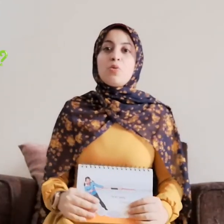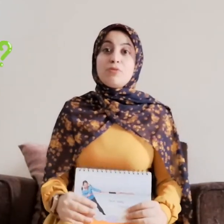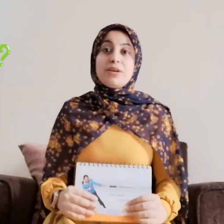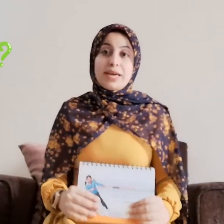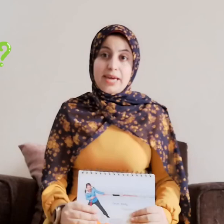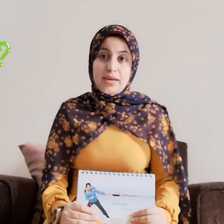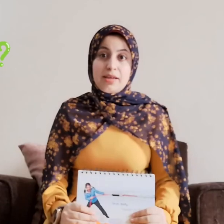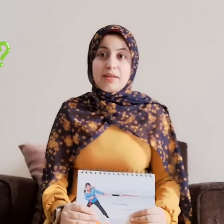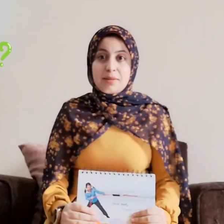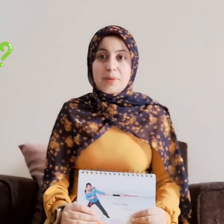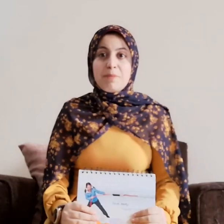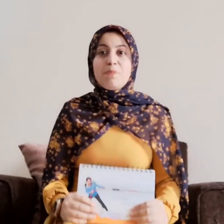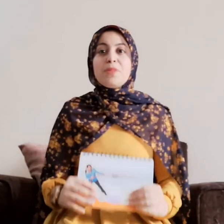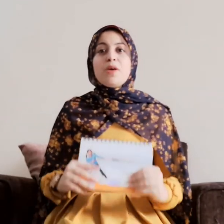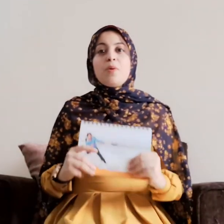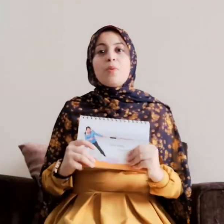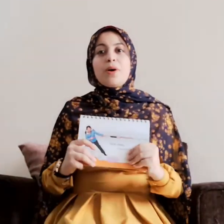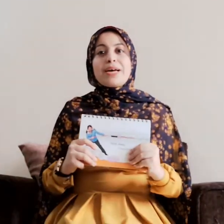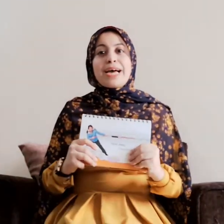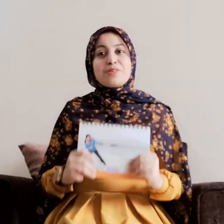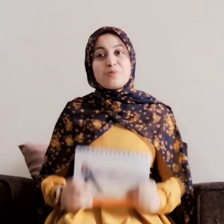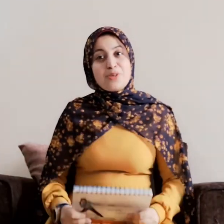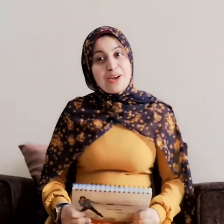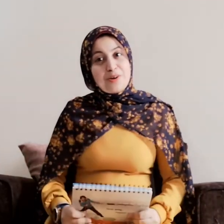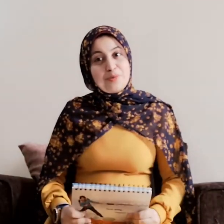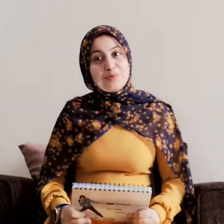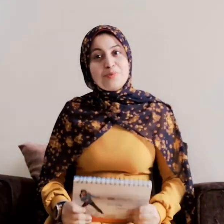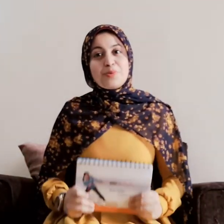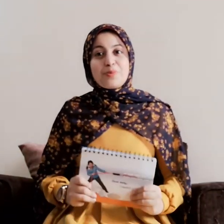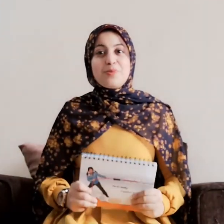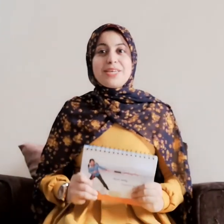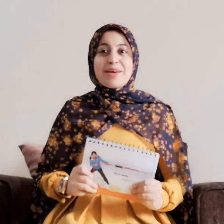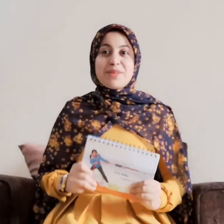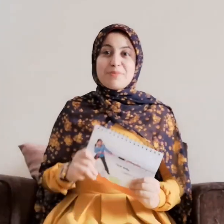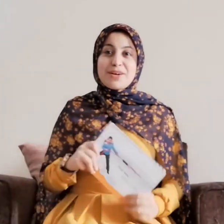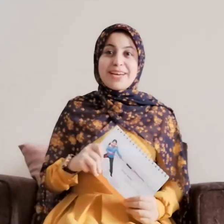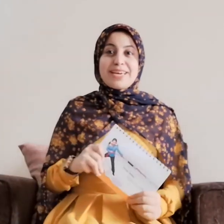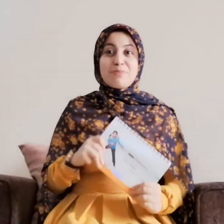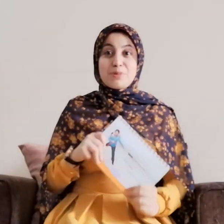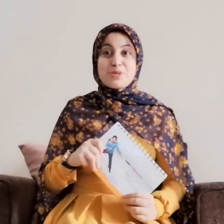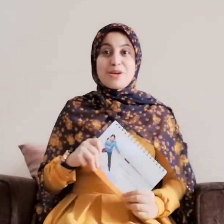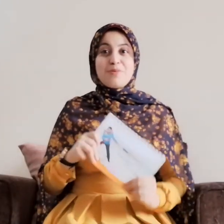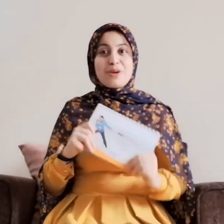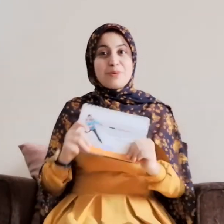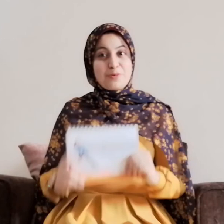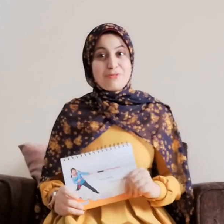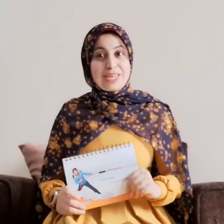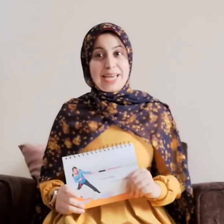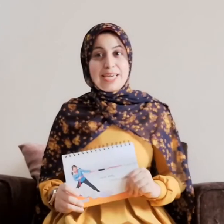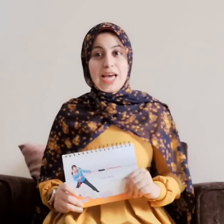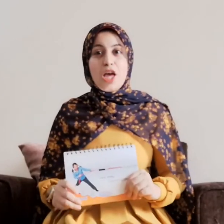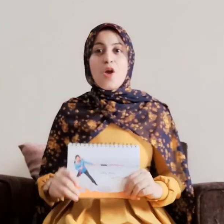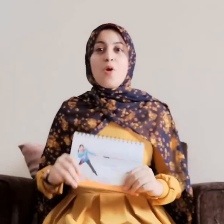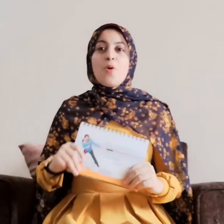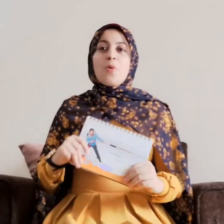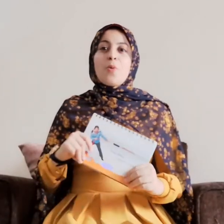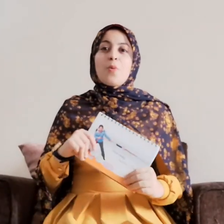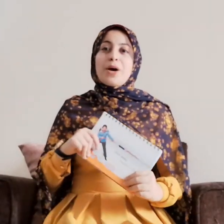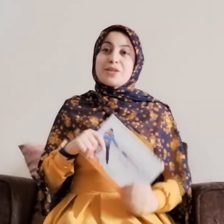الحروف الهجائية. تمام؟ هتسيبولي آراءكم وتقولولي أبدأ المرة الجاية بالأسرة ولا بالحروف الهجائية،